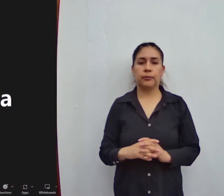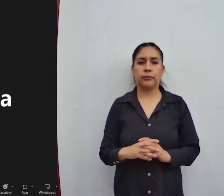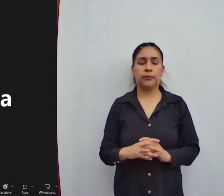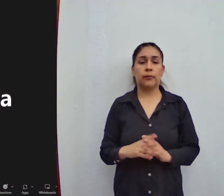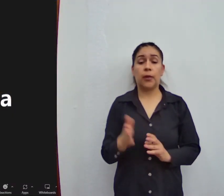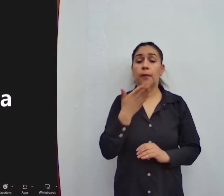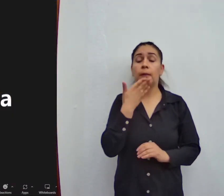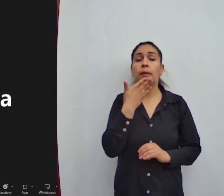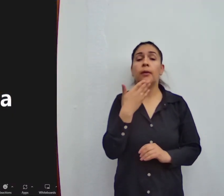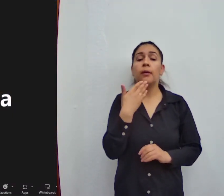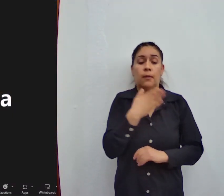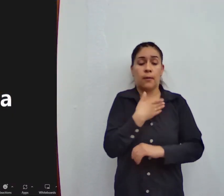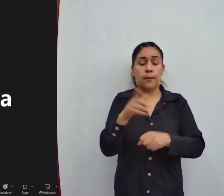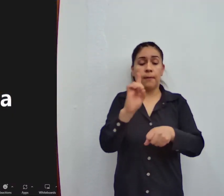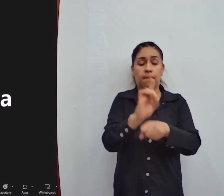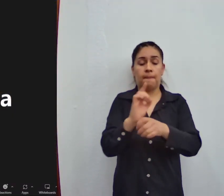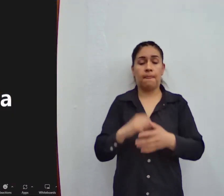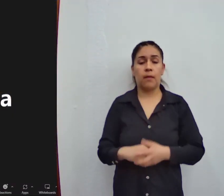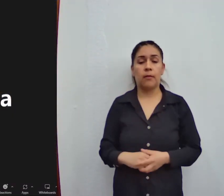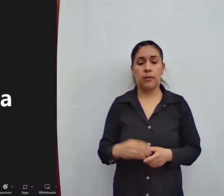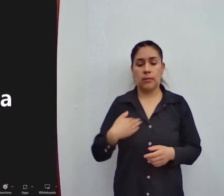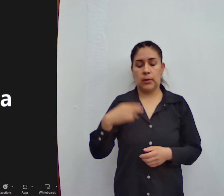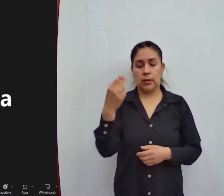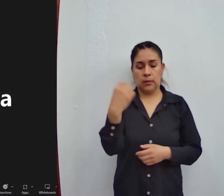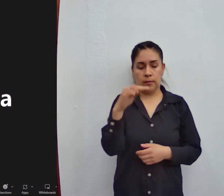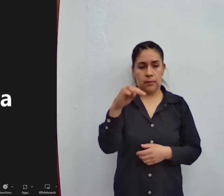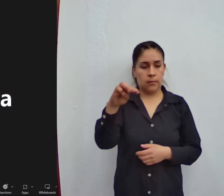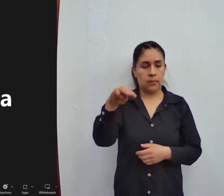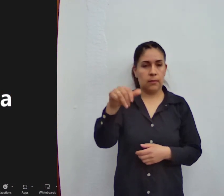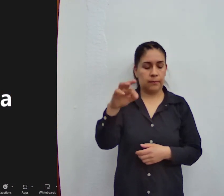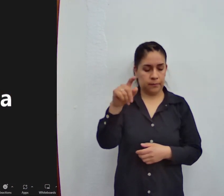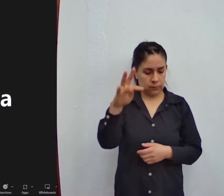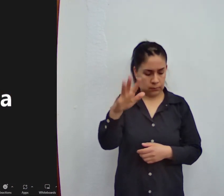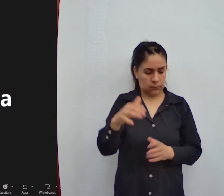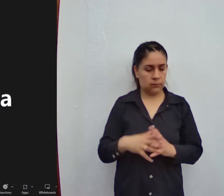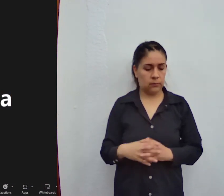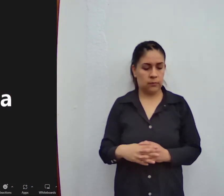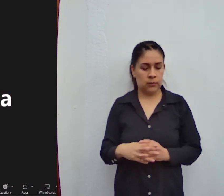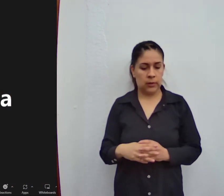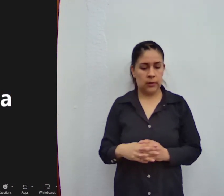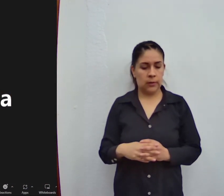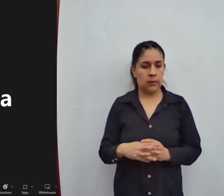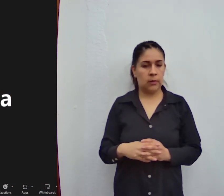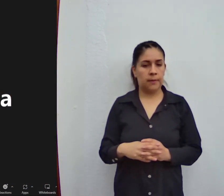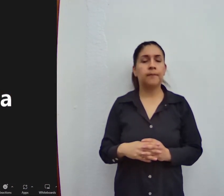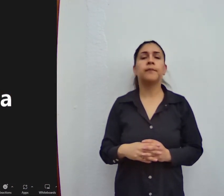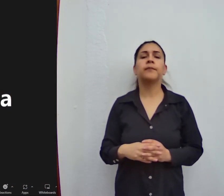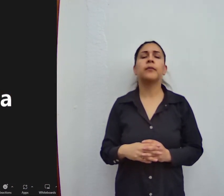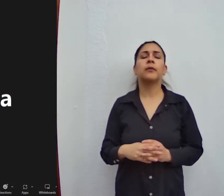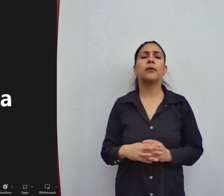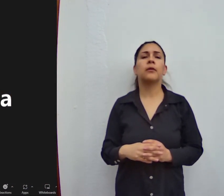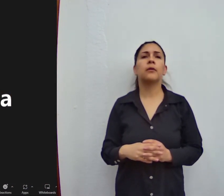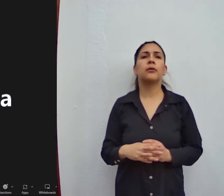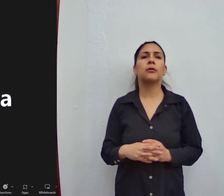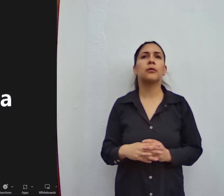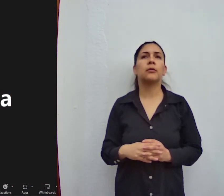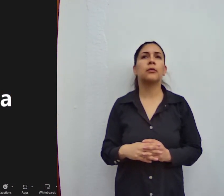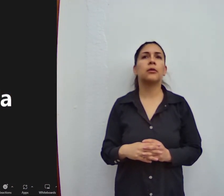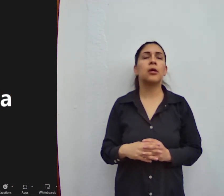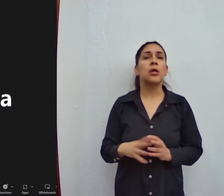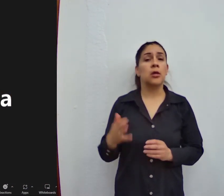Buenos días. Mi nombre es Martín Ávila y estamos haciendo actividades con la Asociación Teniendo